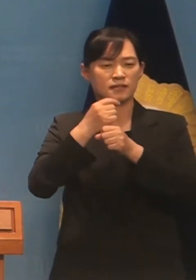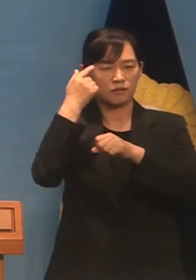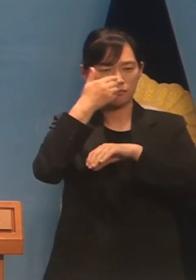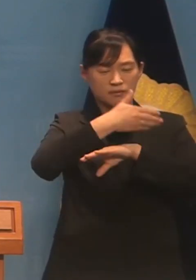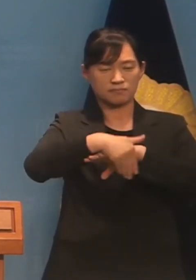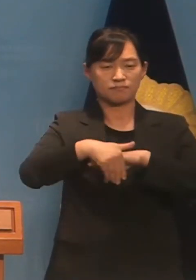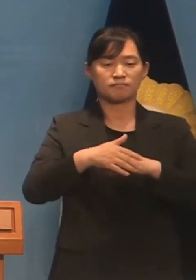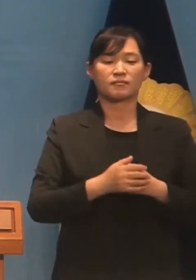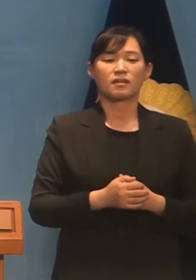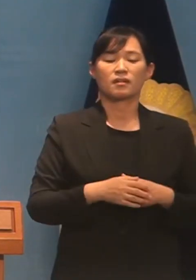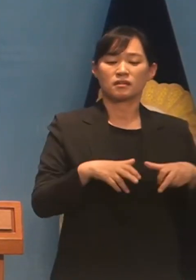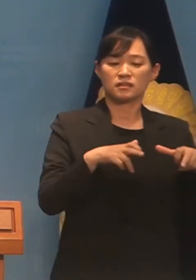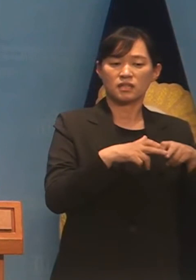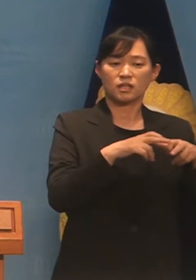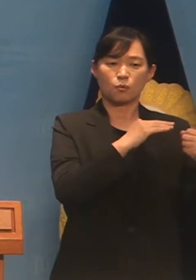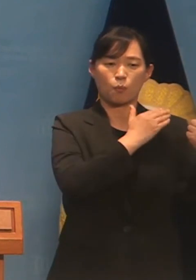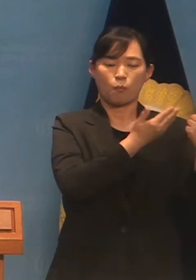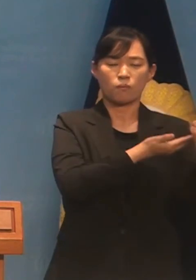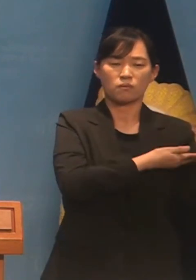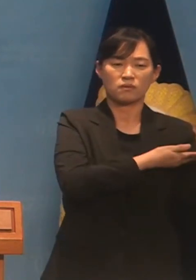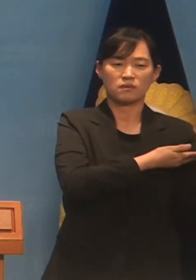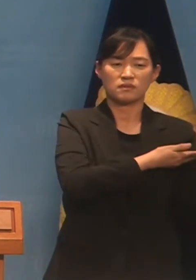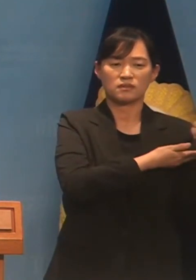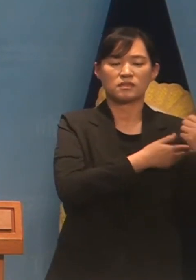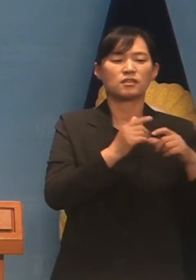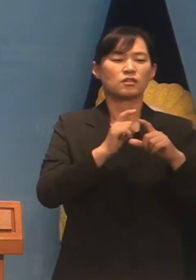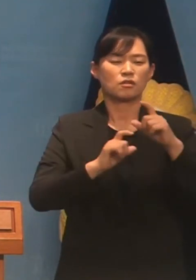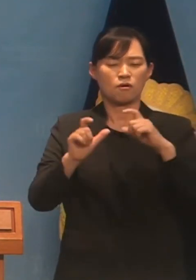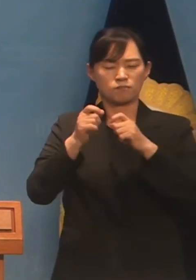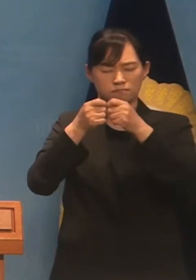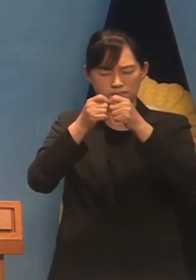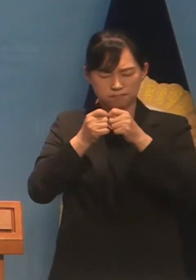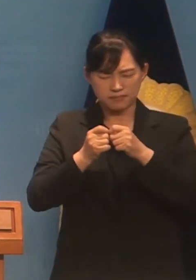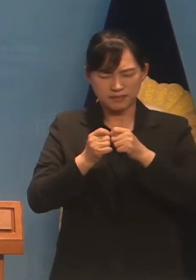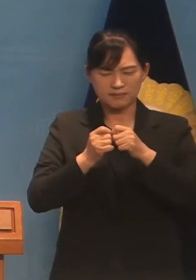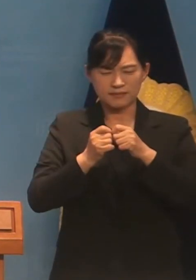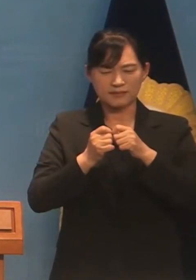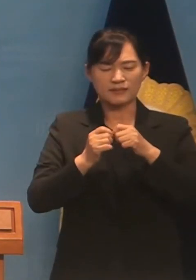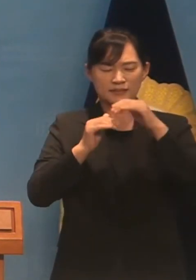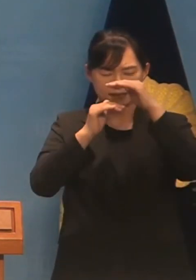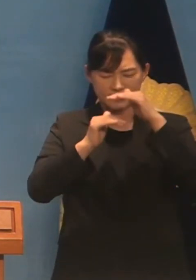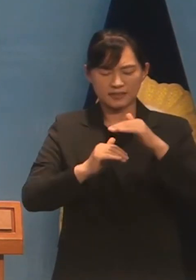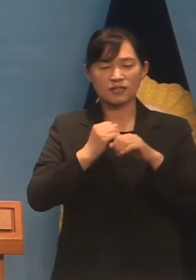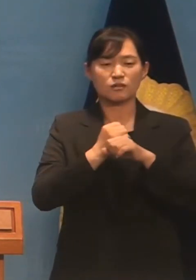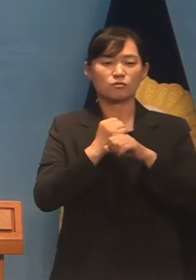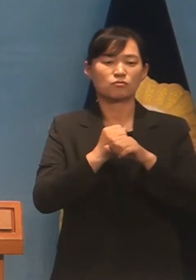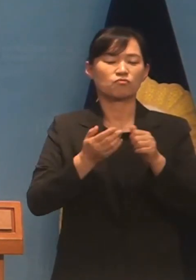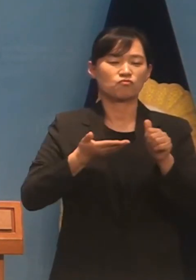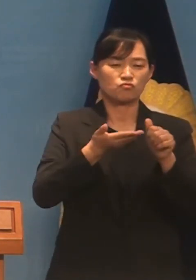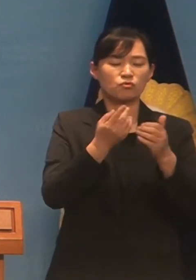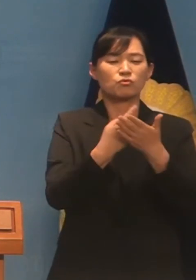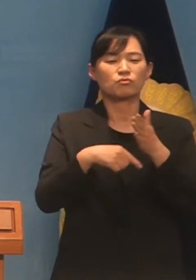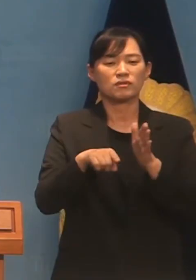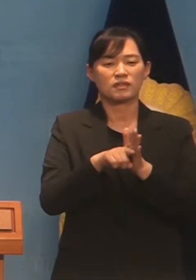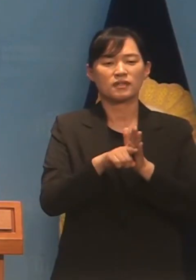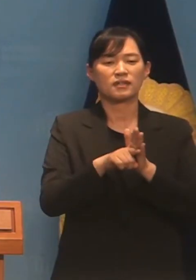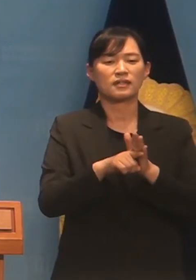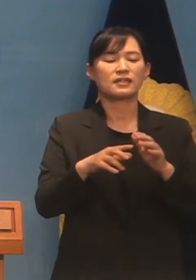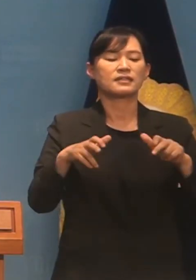합니다. 장애인의 권리를 보다 촘촘하고 체계적으로 보장할 수 있는